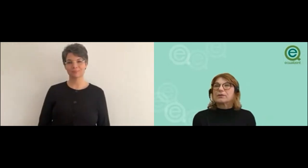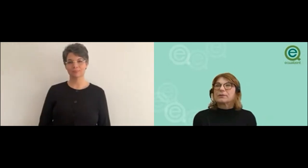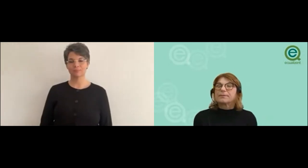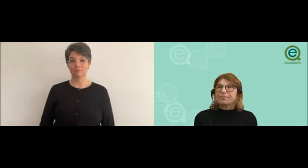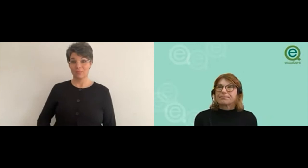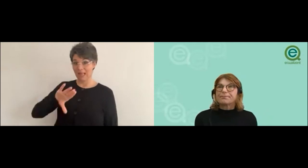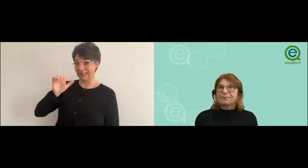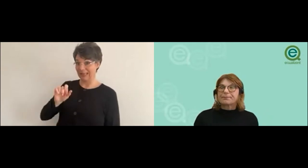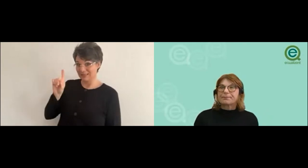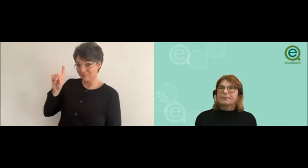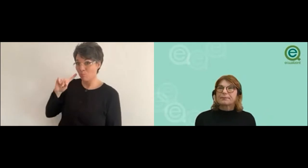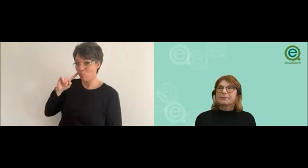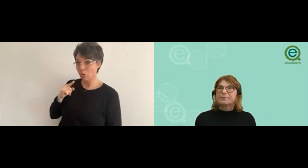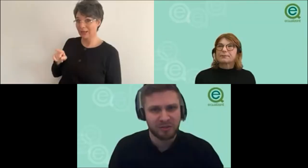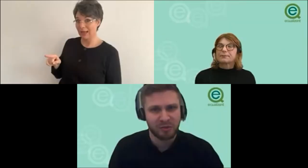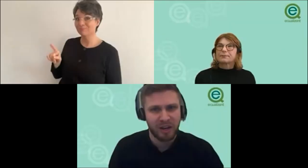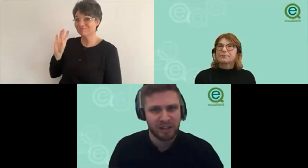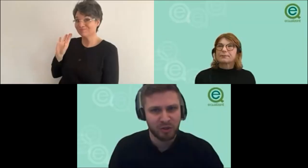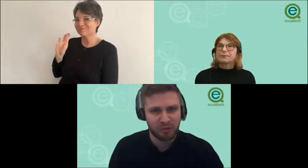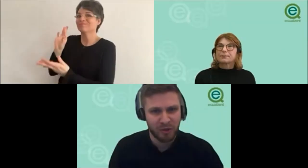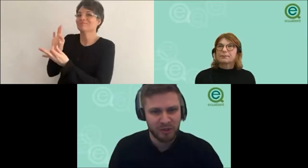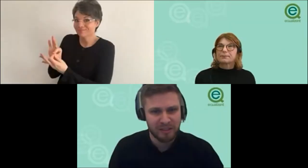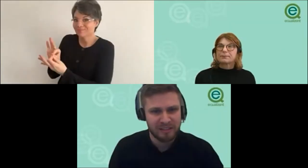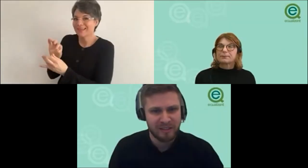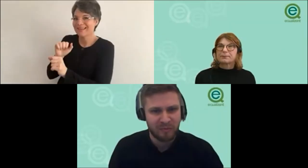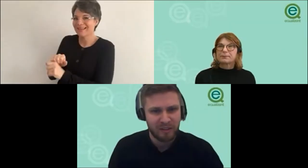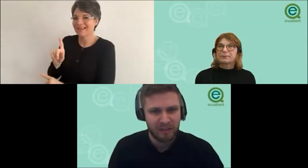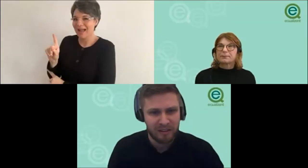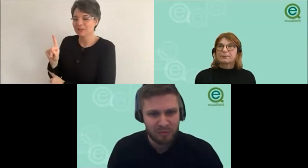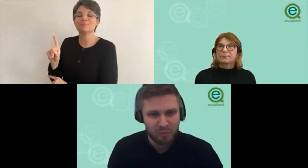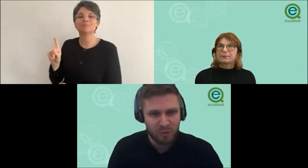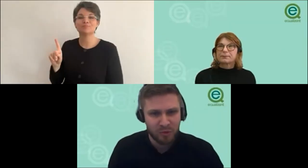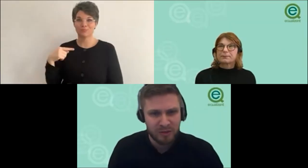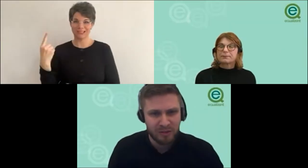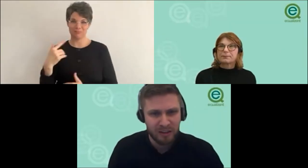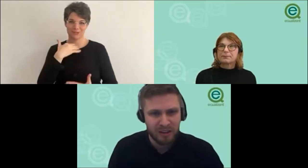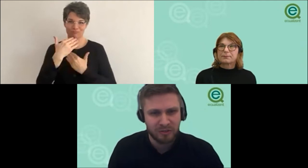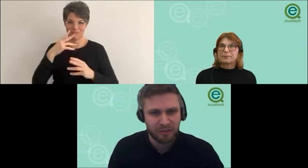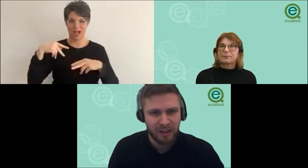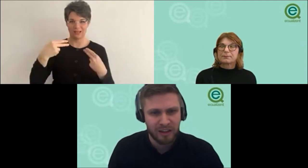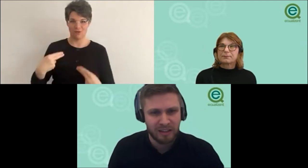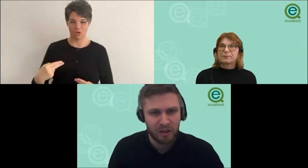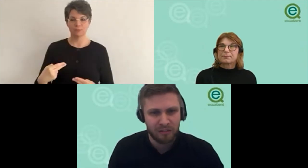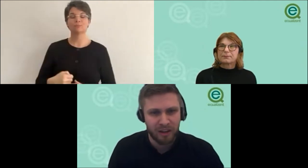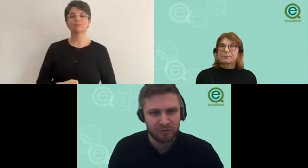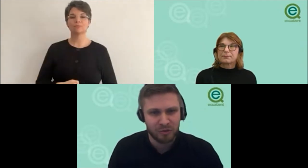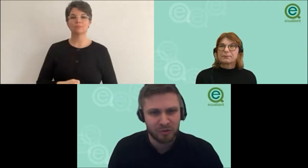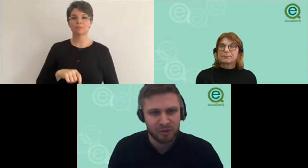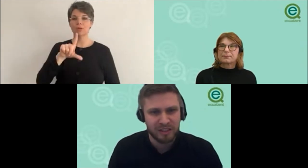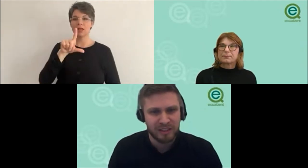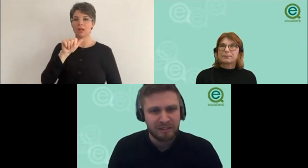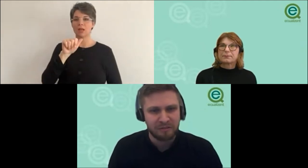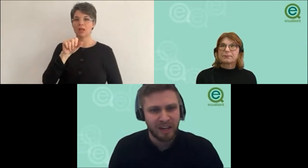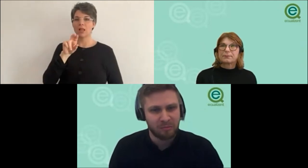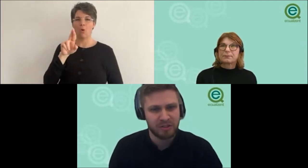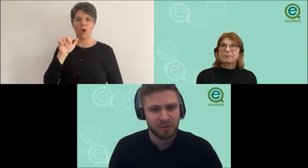Monika. Da hätten wir gleich noch etwas, wo du anknüpfen könntest. Und zwar fragt Laura